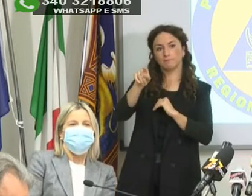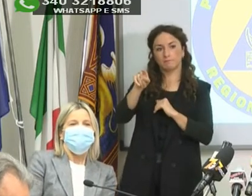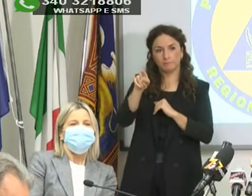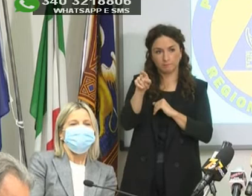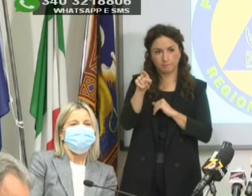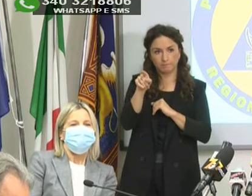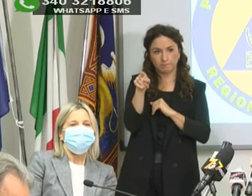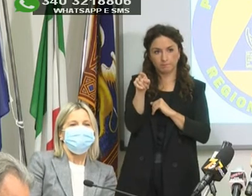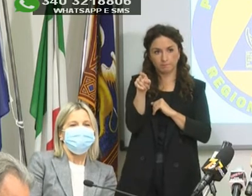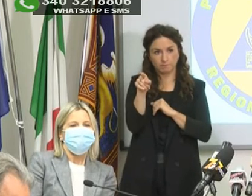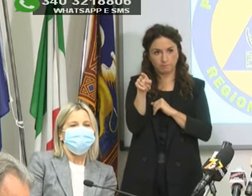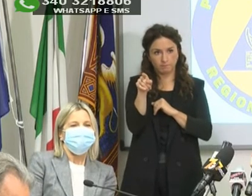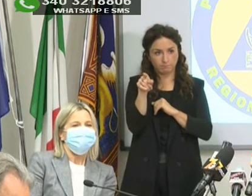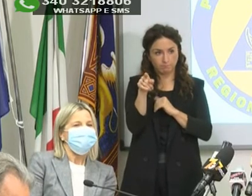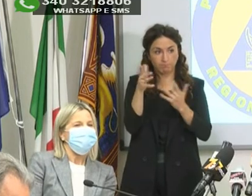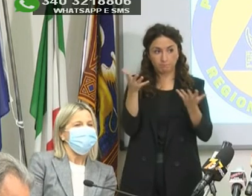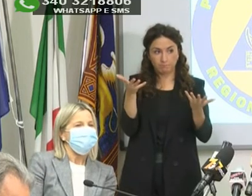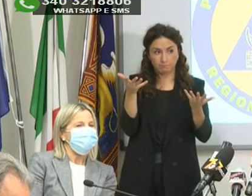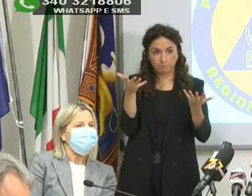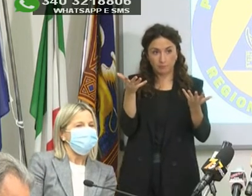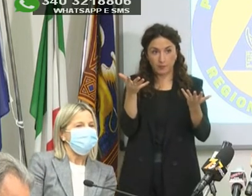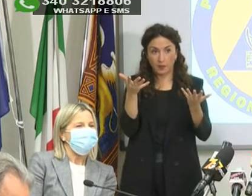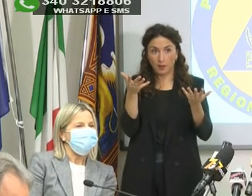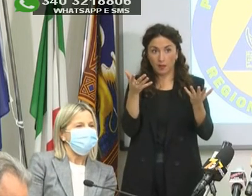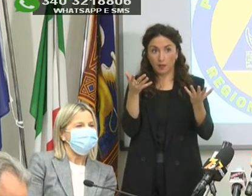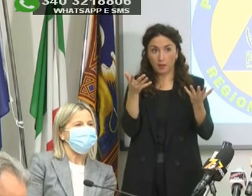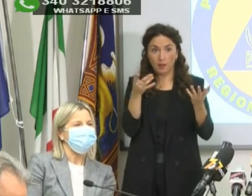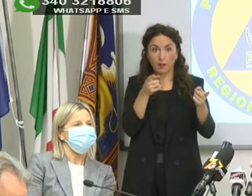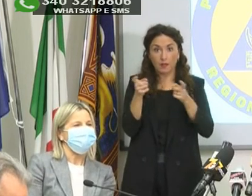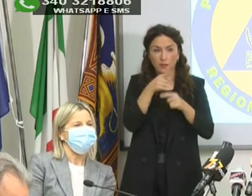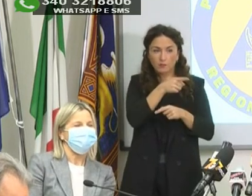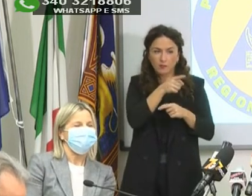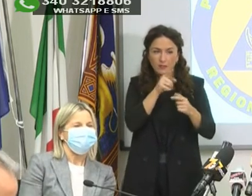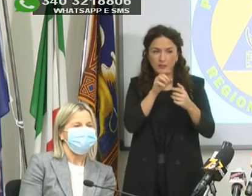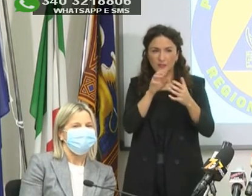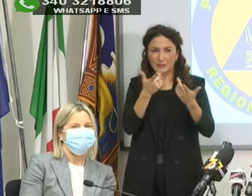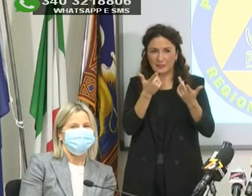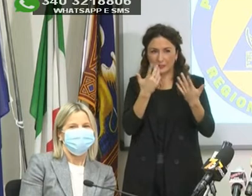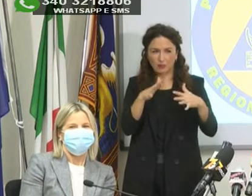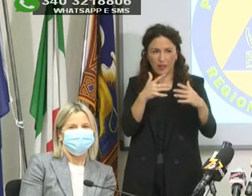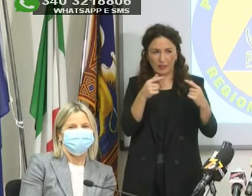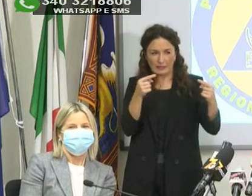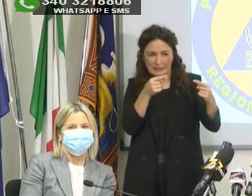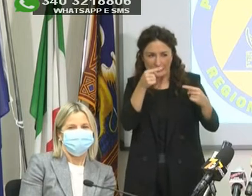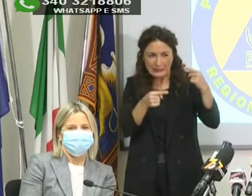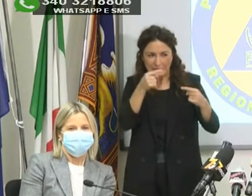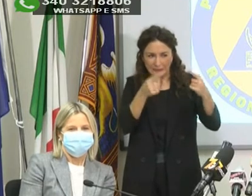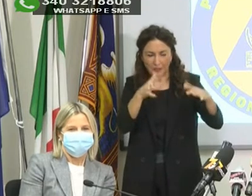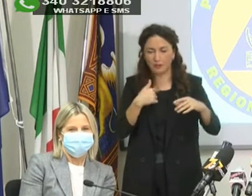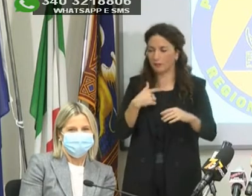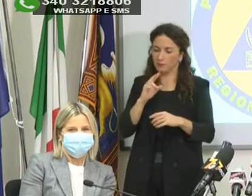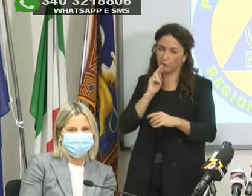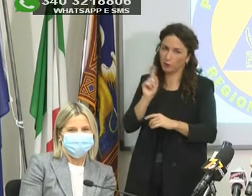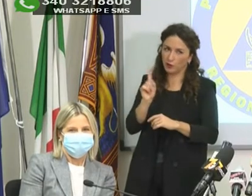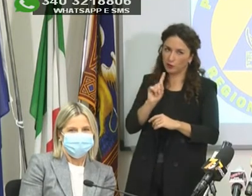caso Crisanti. È lo strappo finale? Di cosa? Dei vostri rapporti ormai gelidi, per usare un No, guarda, io non intervengo su